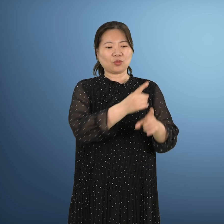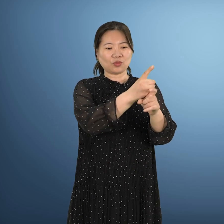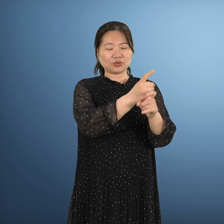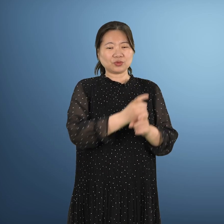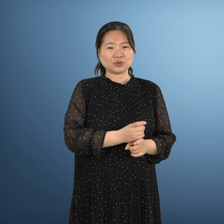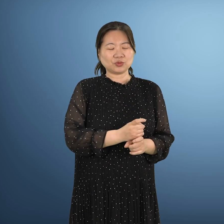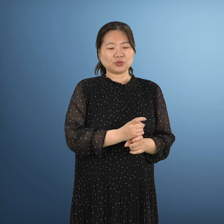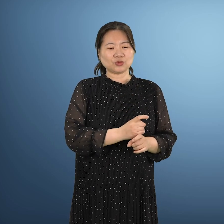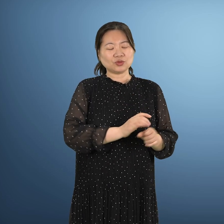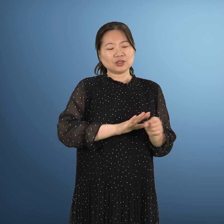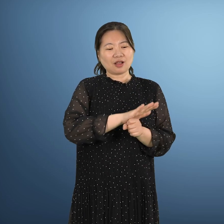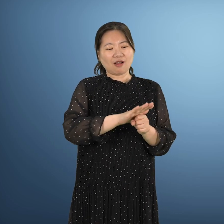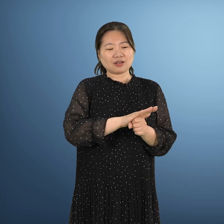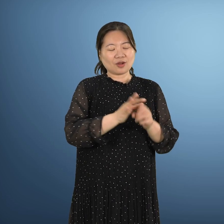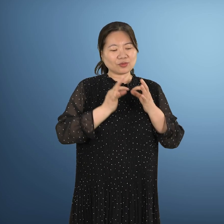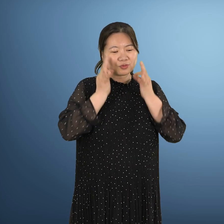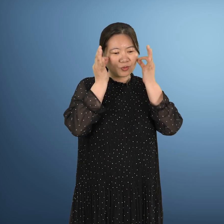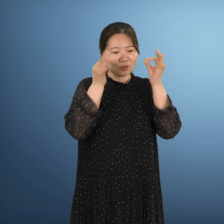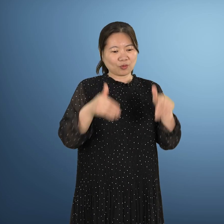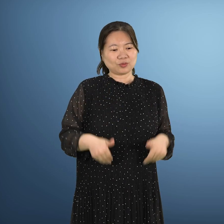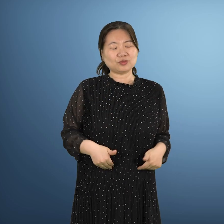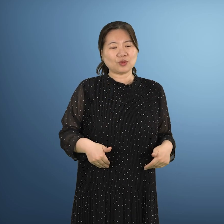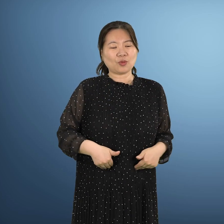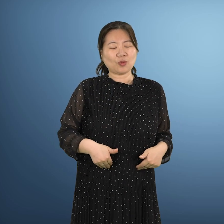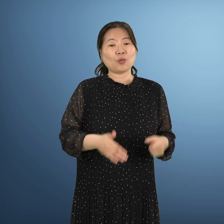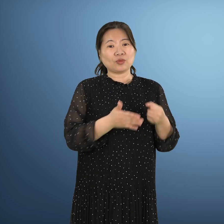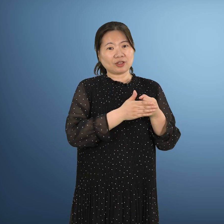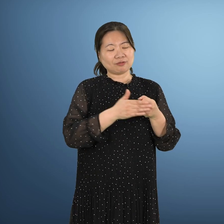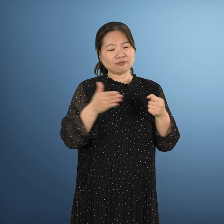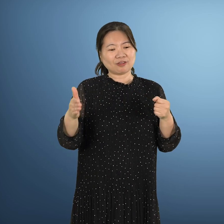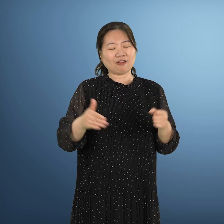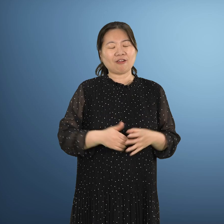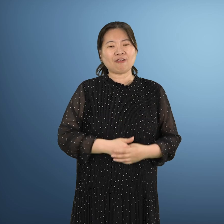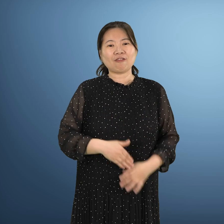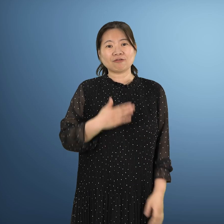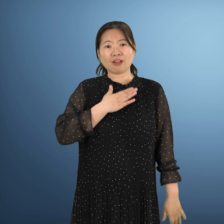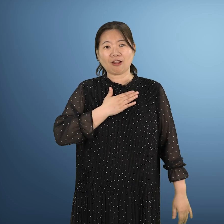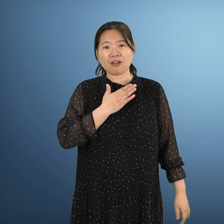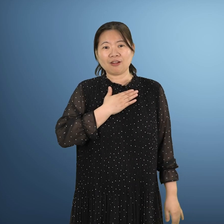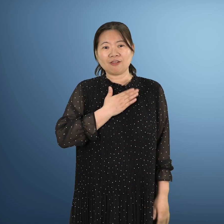원수도 사랑하려고 노력해야 되고 해서 내가